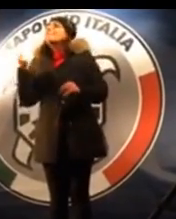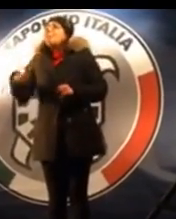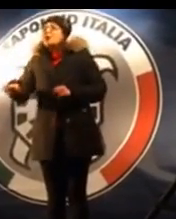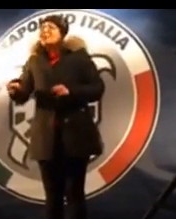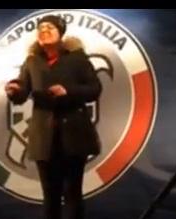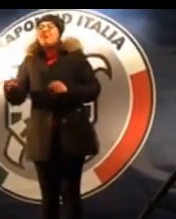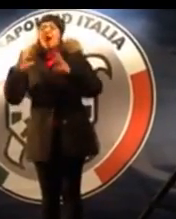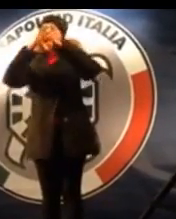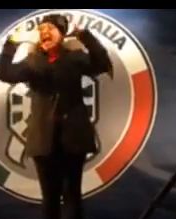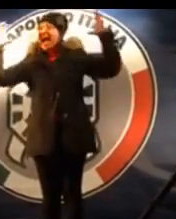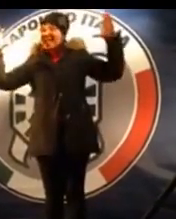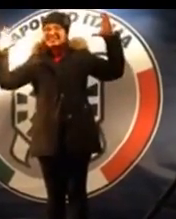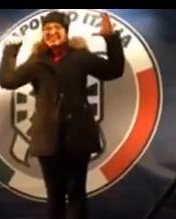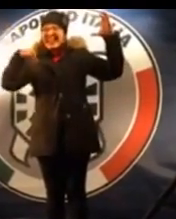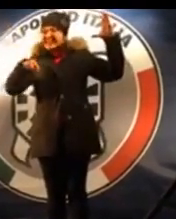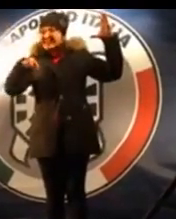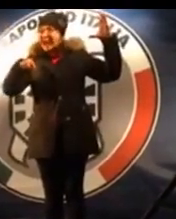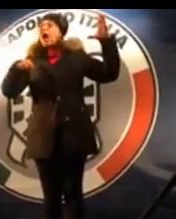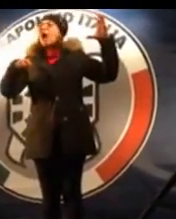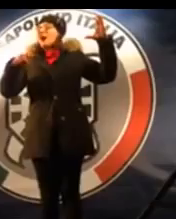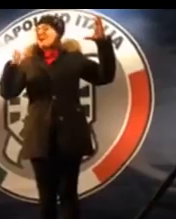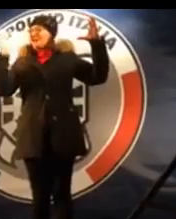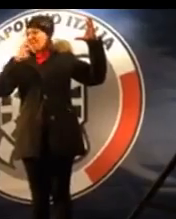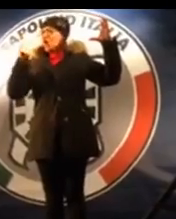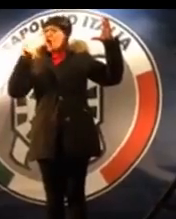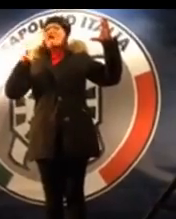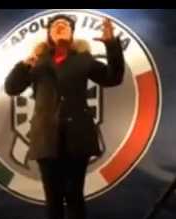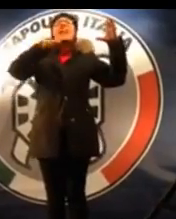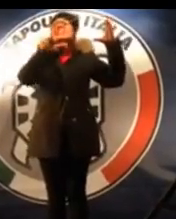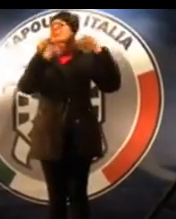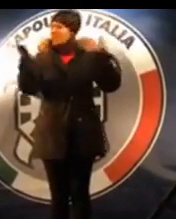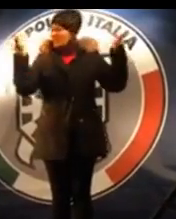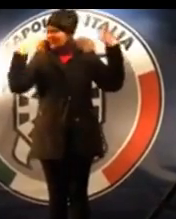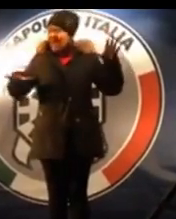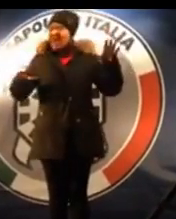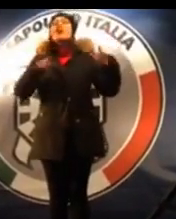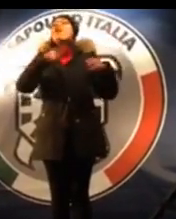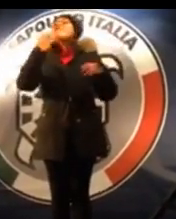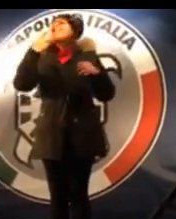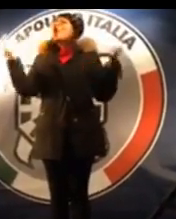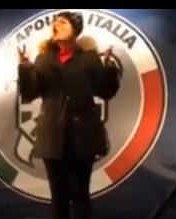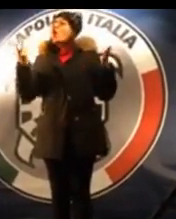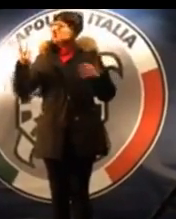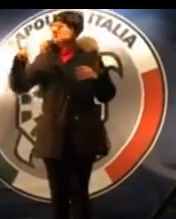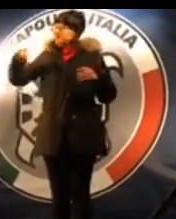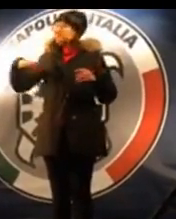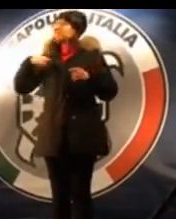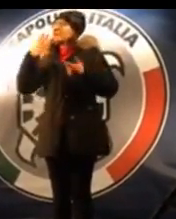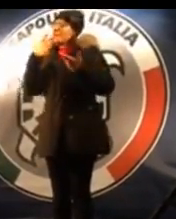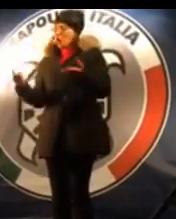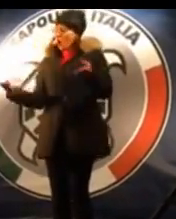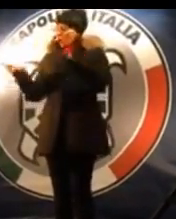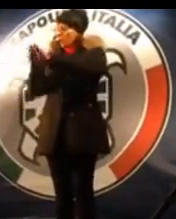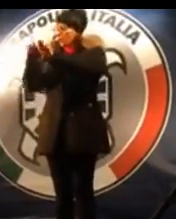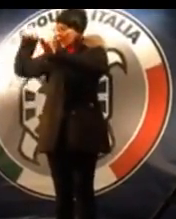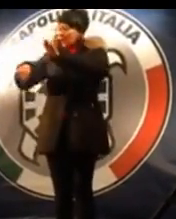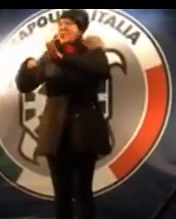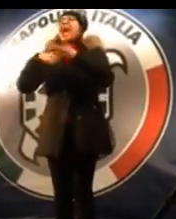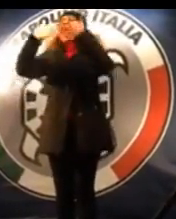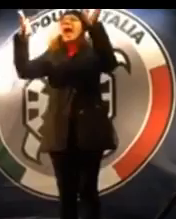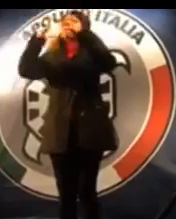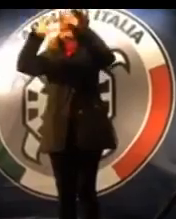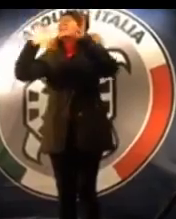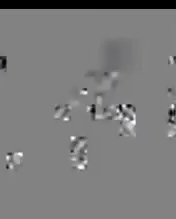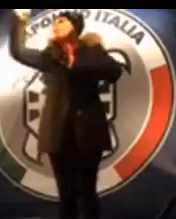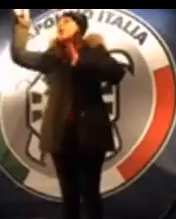e pretende, anche dopo aver preso dei finanziamenti pubblici, vuole chiudere qui per andare a produrre dove paga gli operai di meno. Ebbene, noi dobbiamo avere la